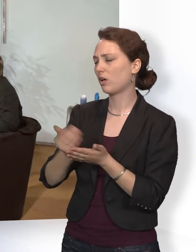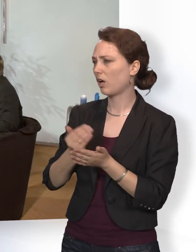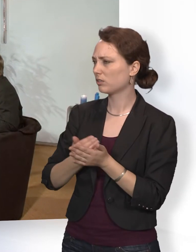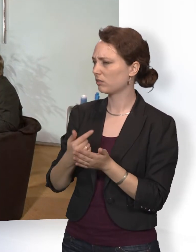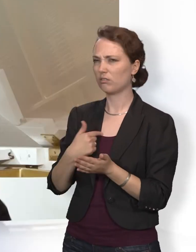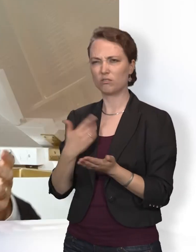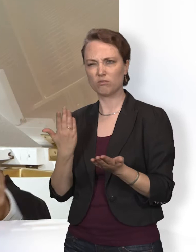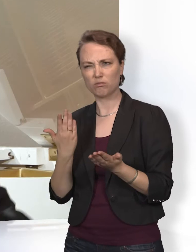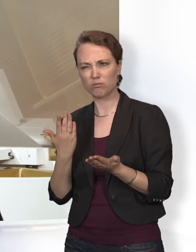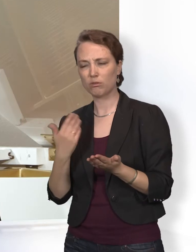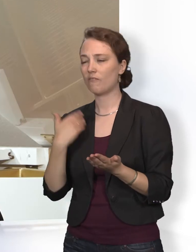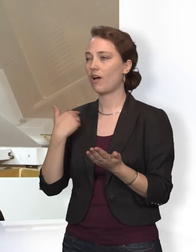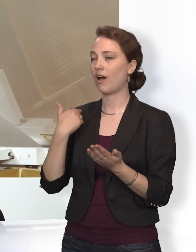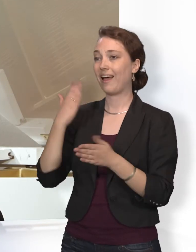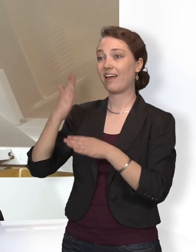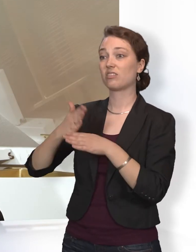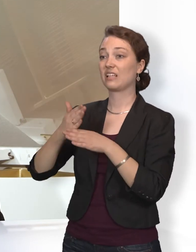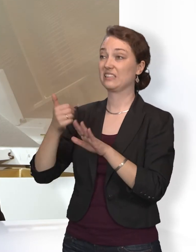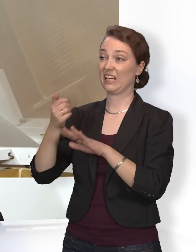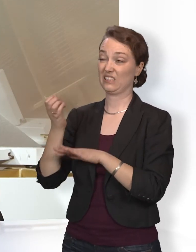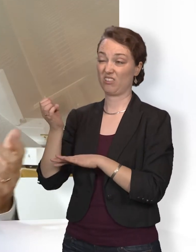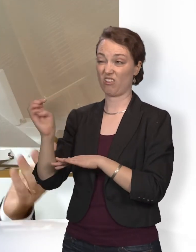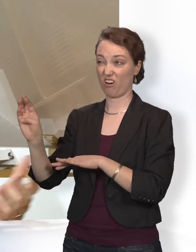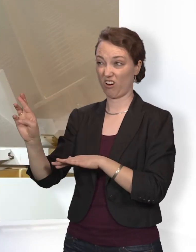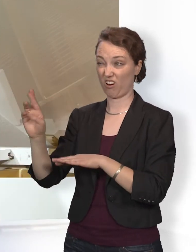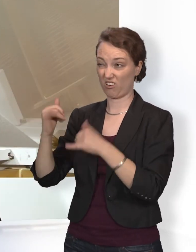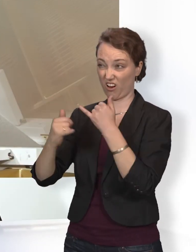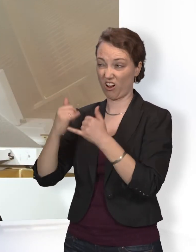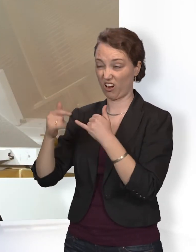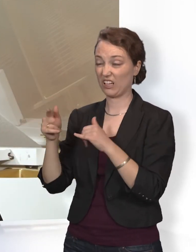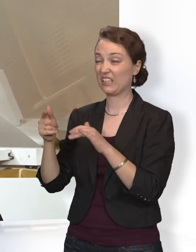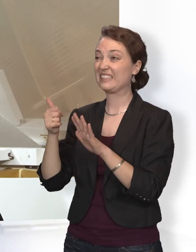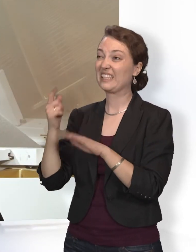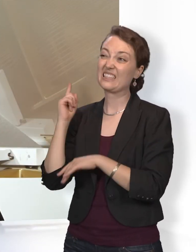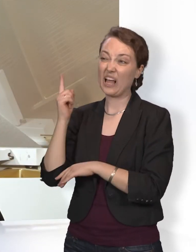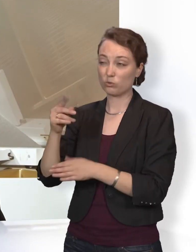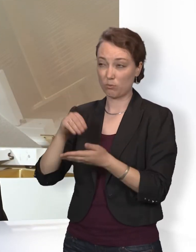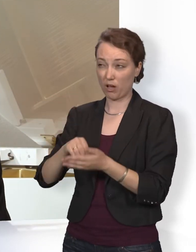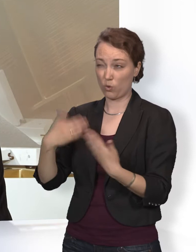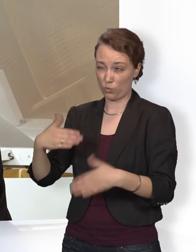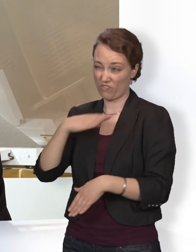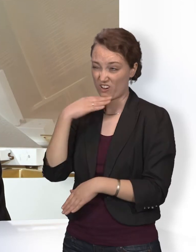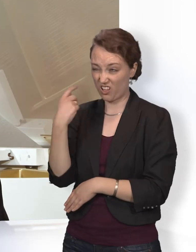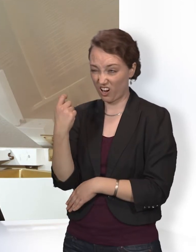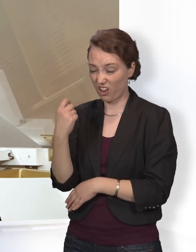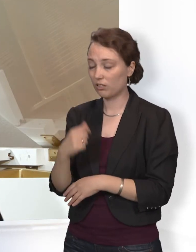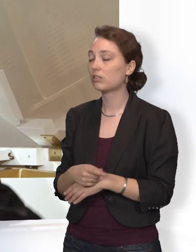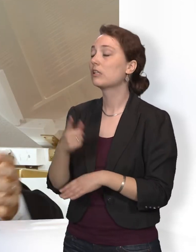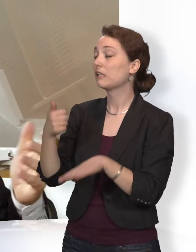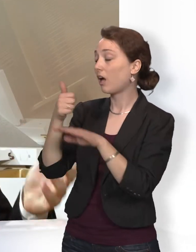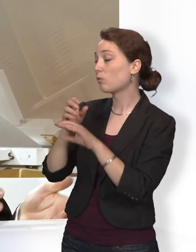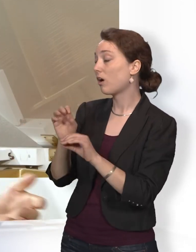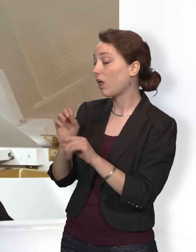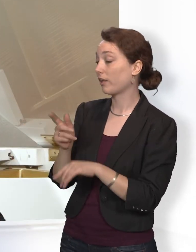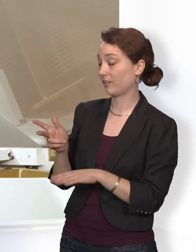bitte? Das war Ende der 60er Jahre, war 6.000 Mark richtig viel Geld. Er erklärte das dann. Er sagte, da gab es